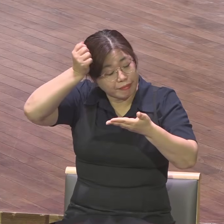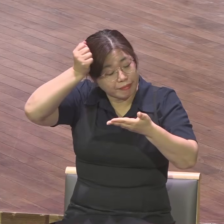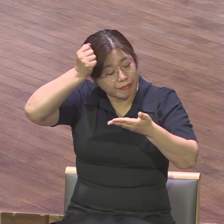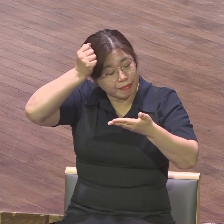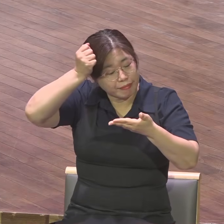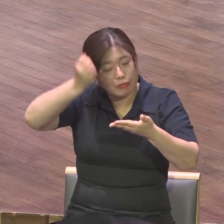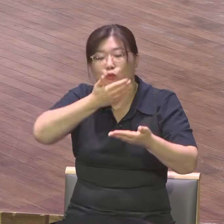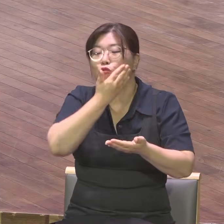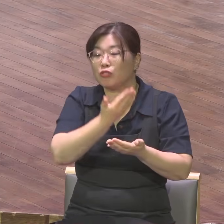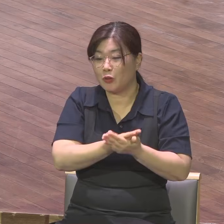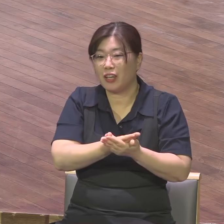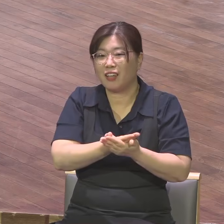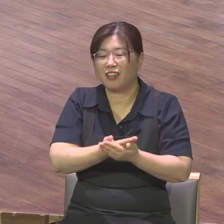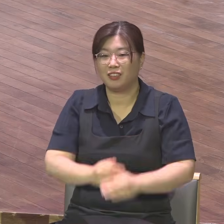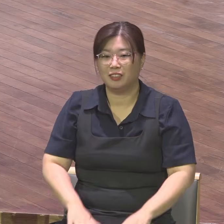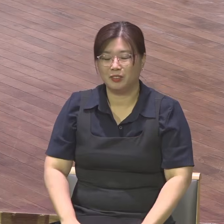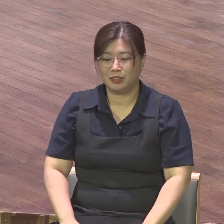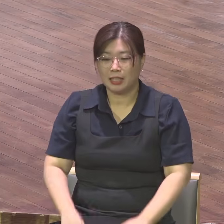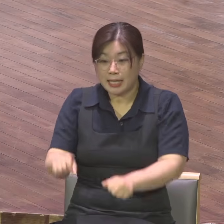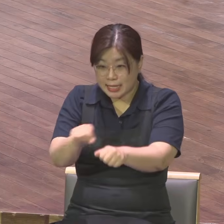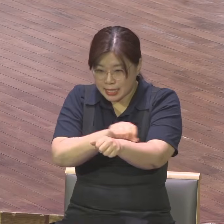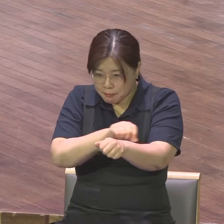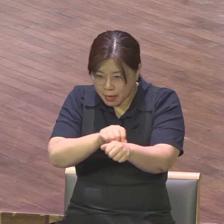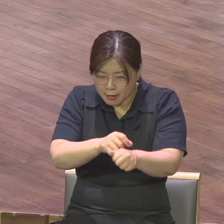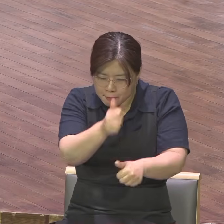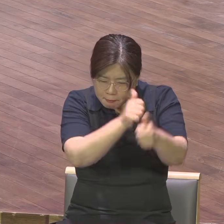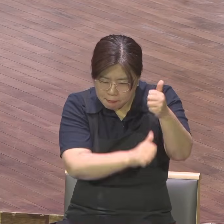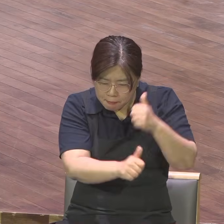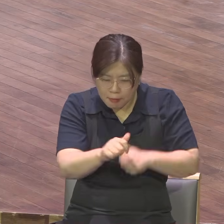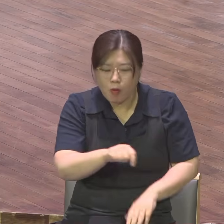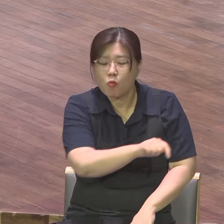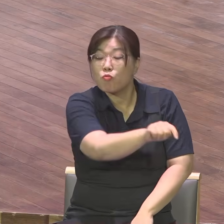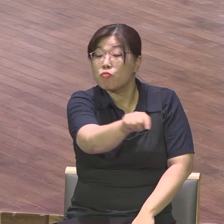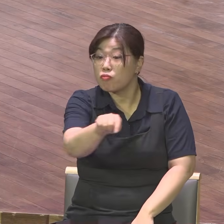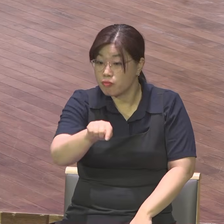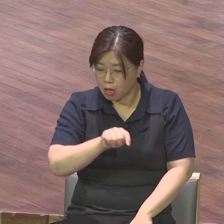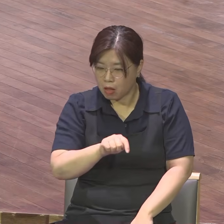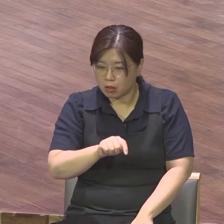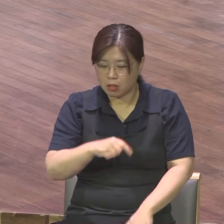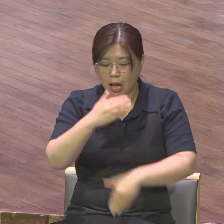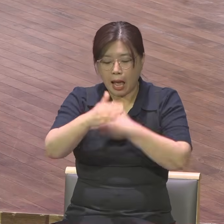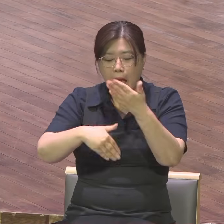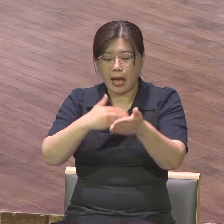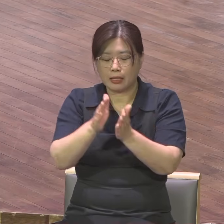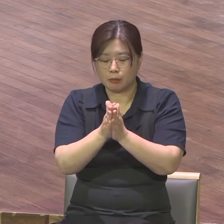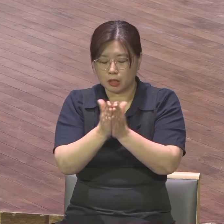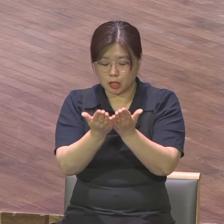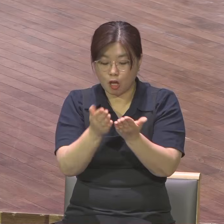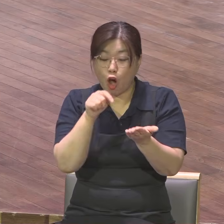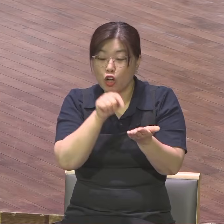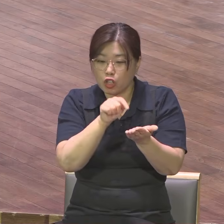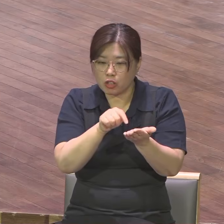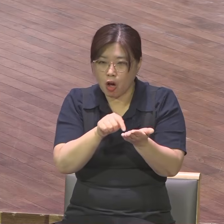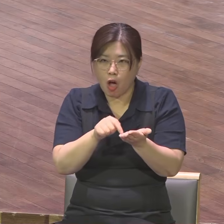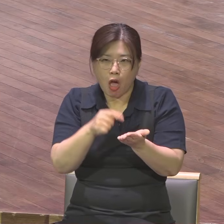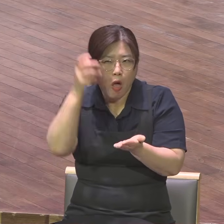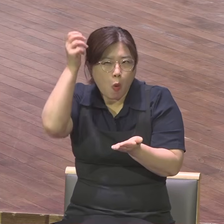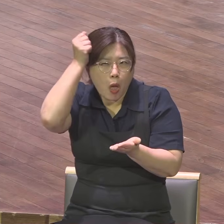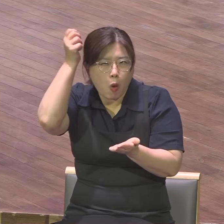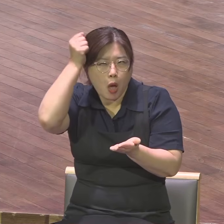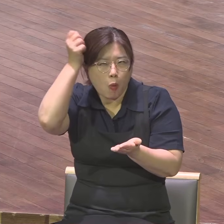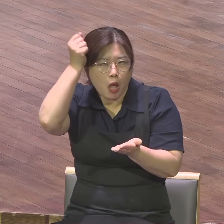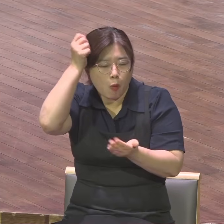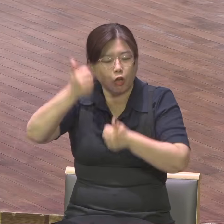그래서 우리 자라고 있는 다음 세대 위원회에서는 성경 암송대회를 좀 많이 하면 좋겠어요. 그래서 성경